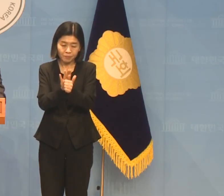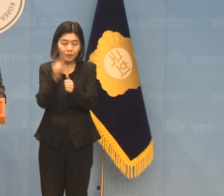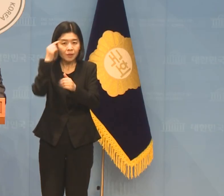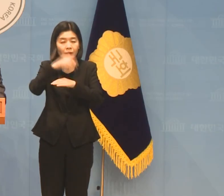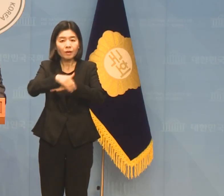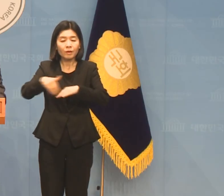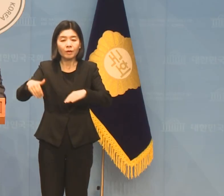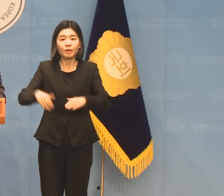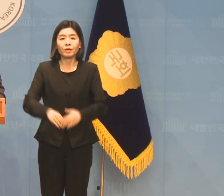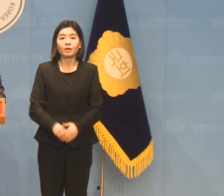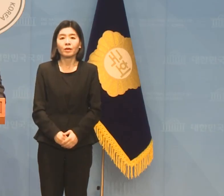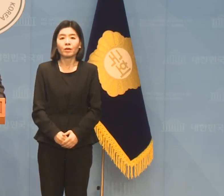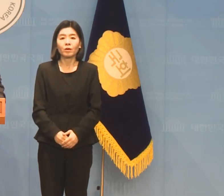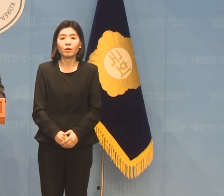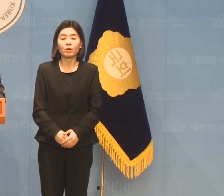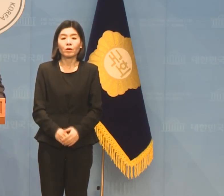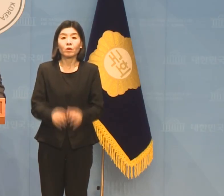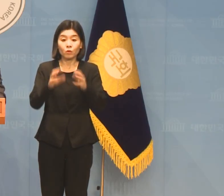예정입니다.